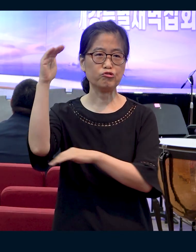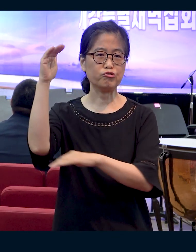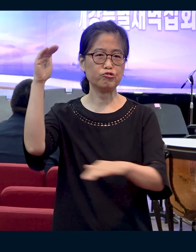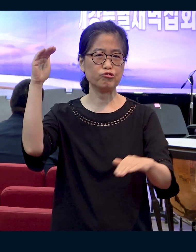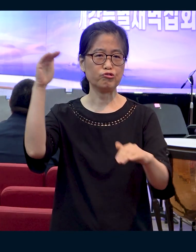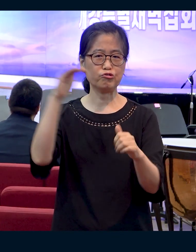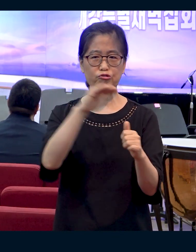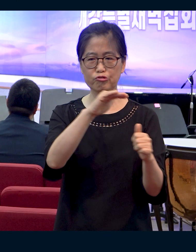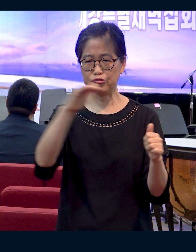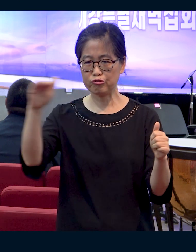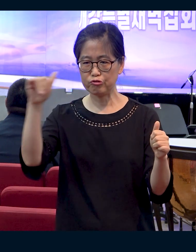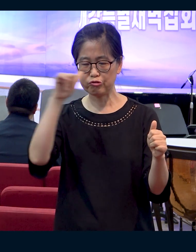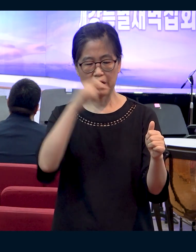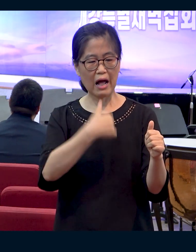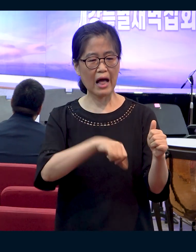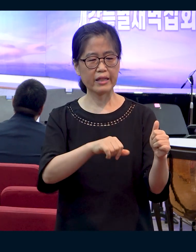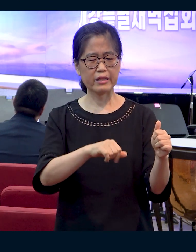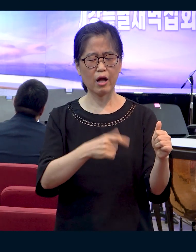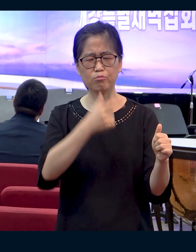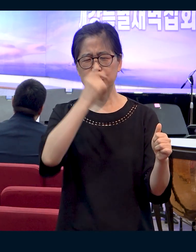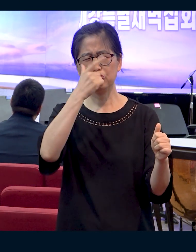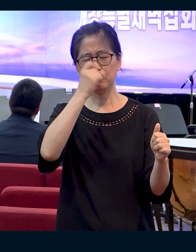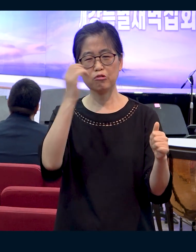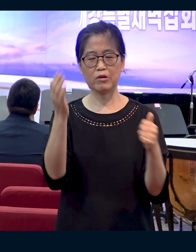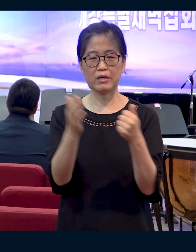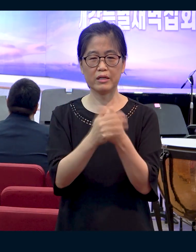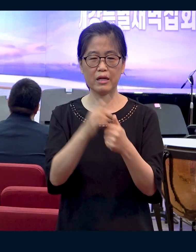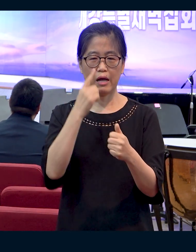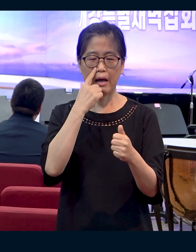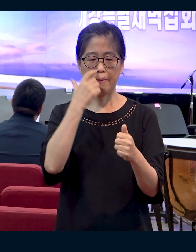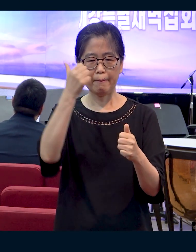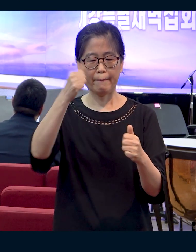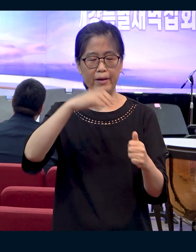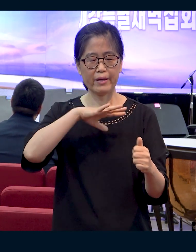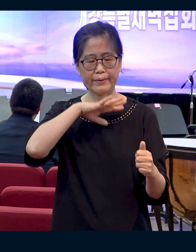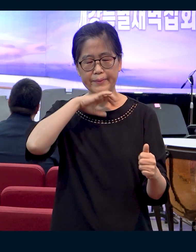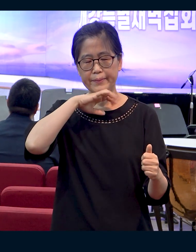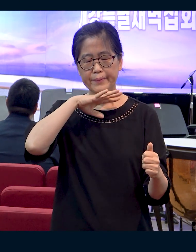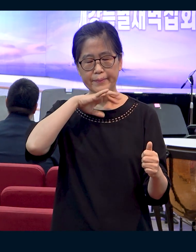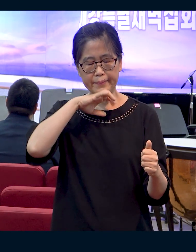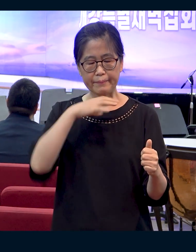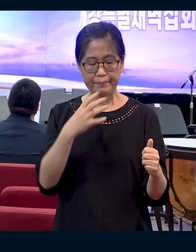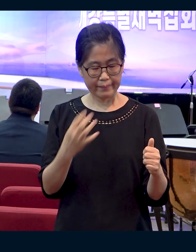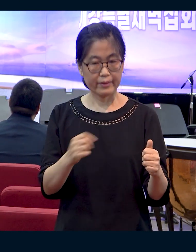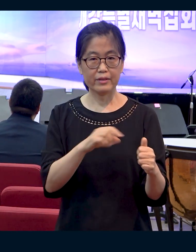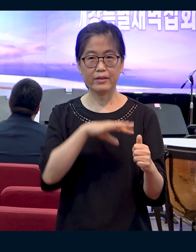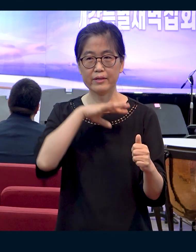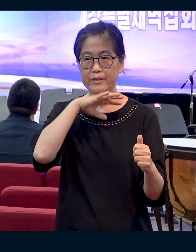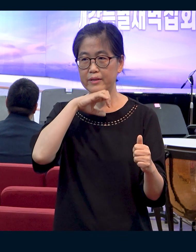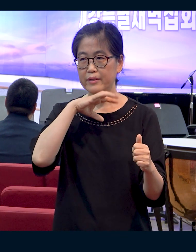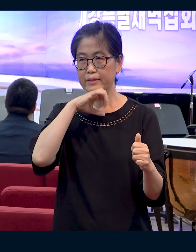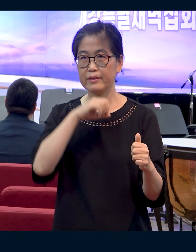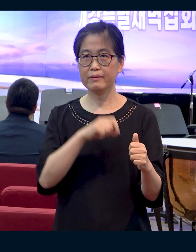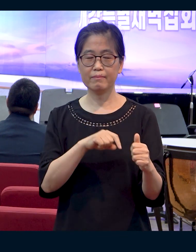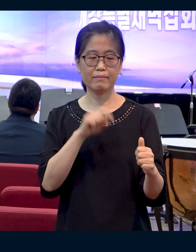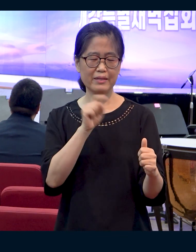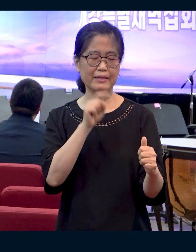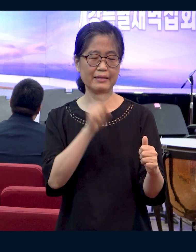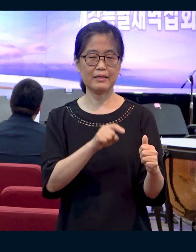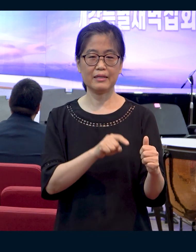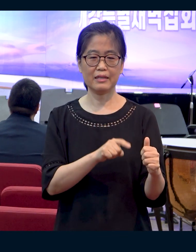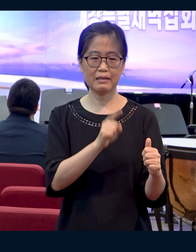거예요. 그래서 계속 아들에 대해서 좀 이것저것 막 야단치고